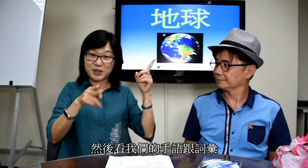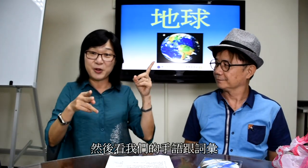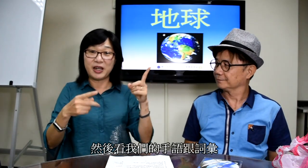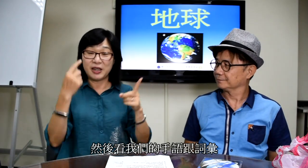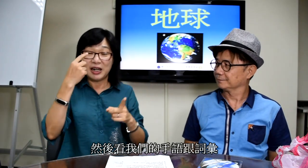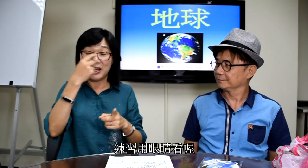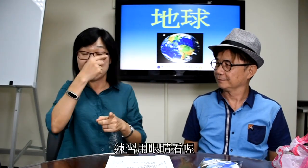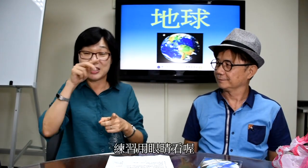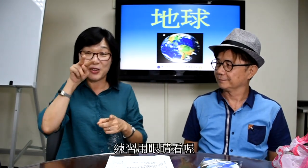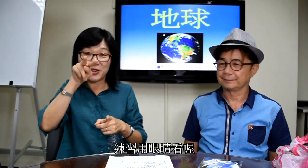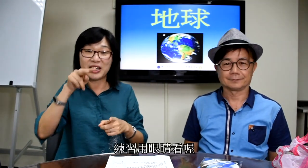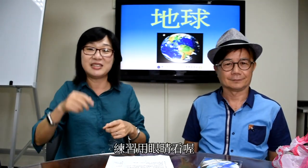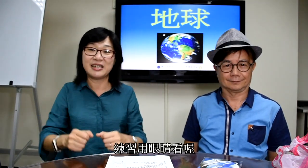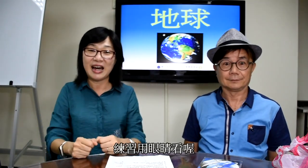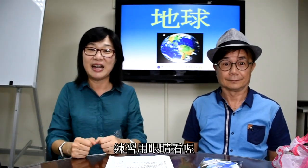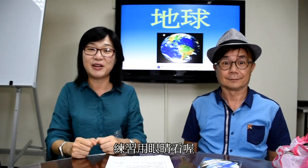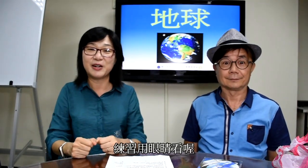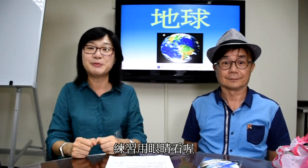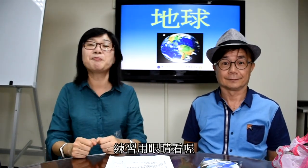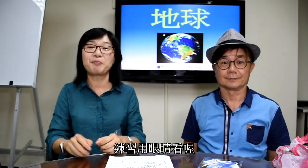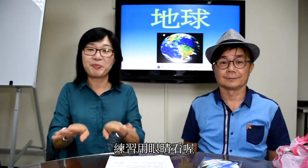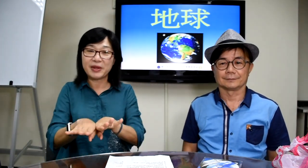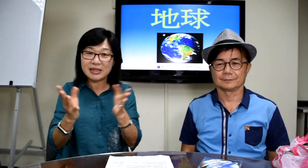汇，练习用眼睛看哦。开始。